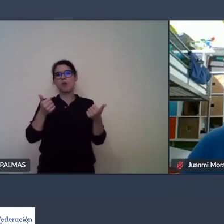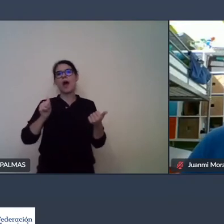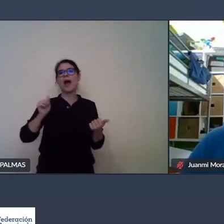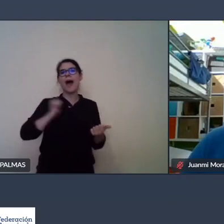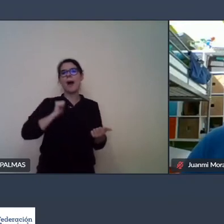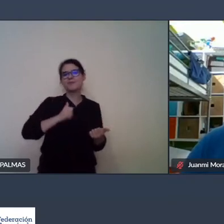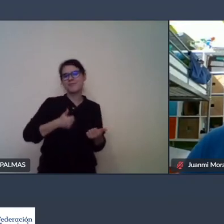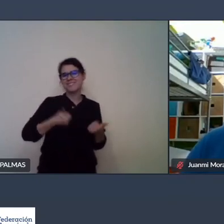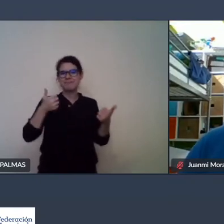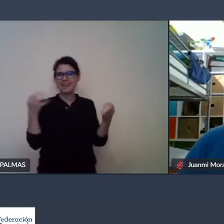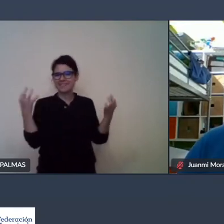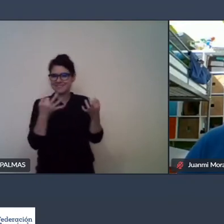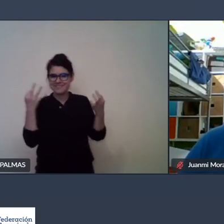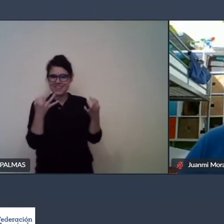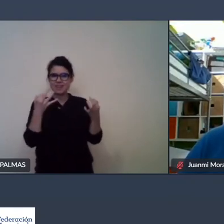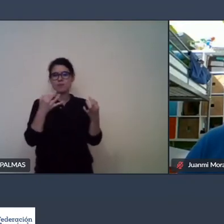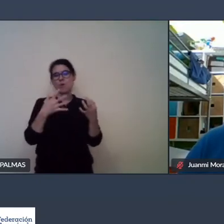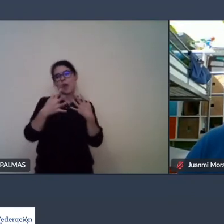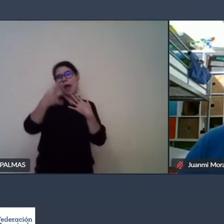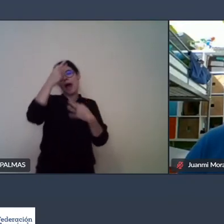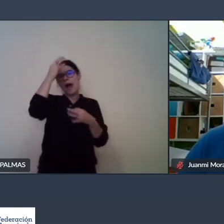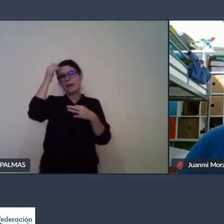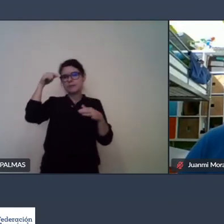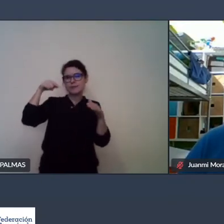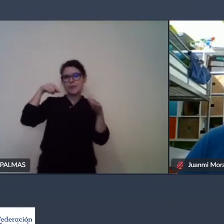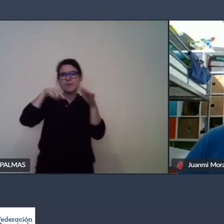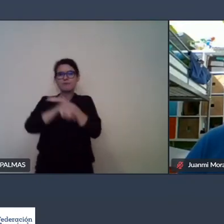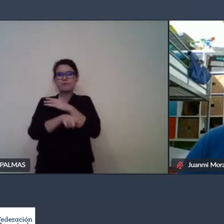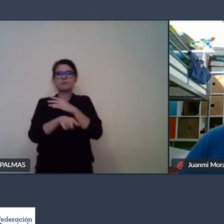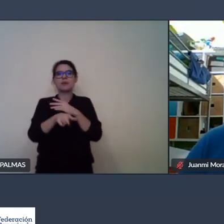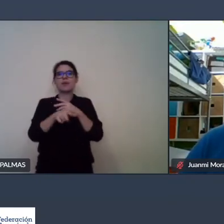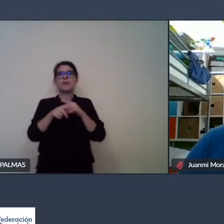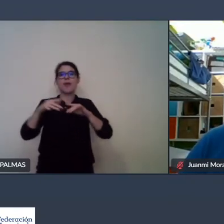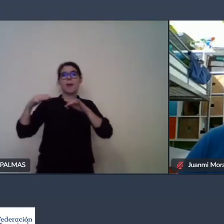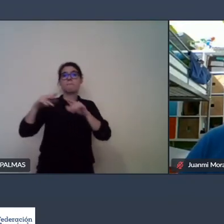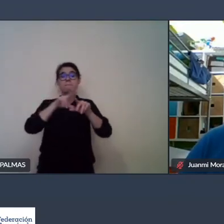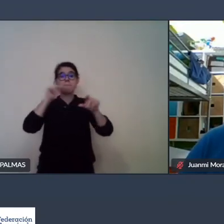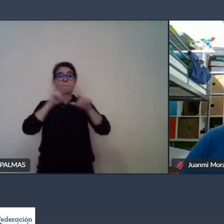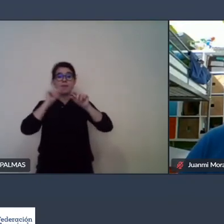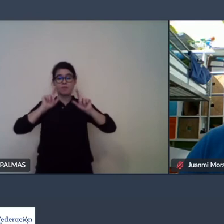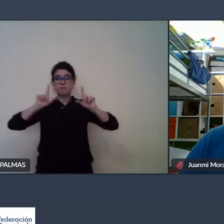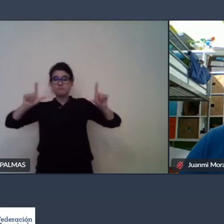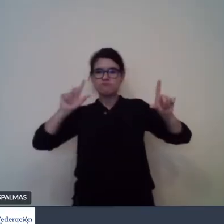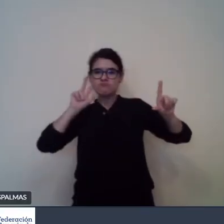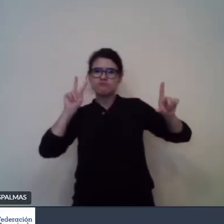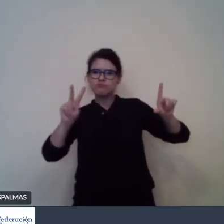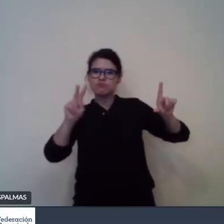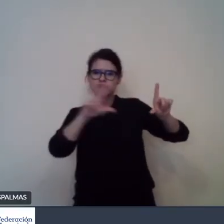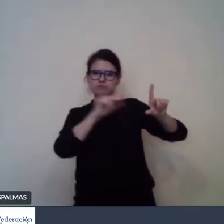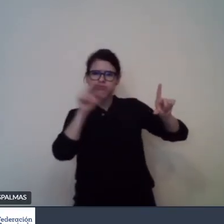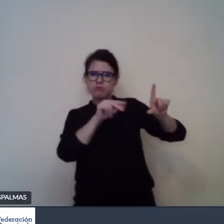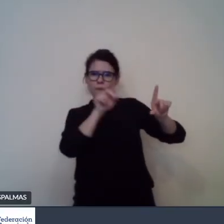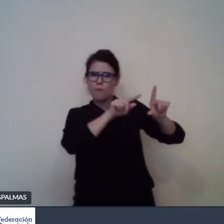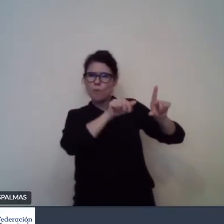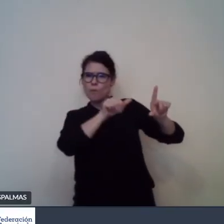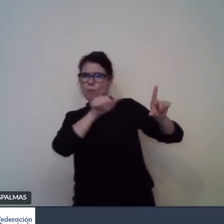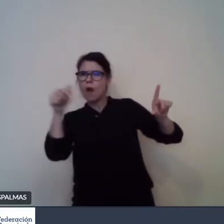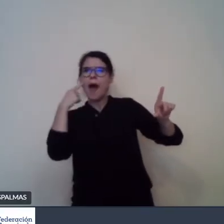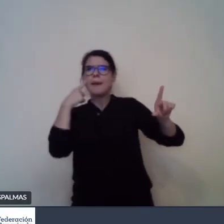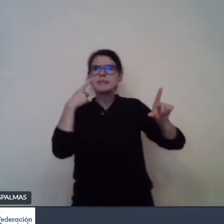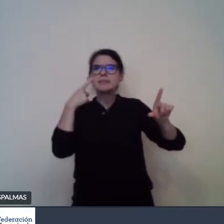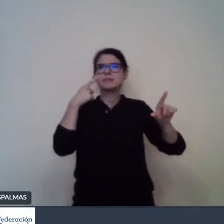entrar en un análisis vía clips de vídeo, que será la parte gruesa, digamos, de la presentación, analizar en